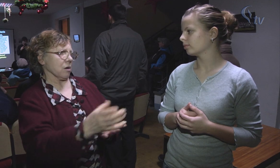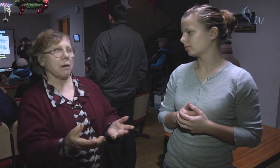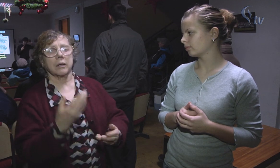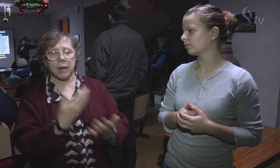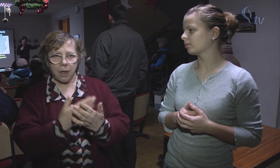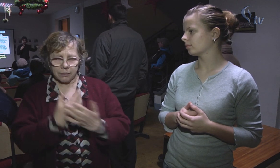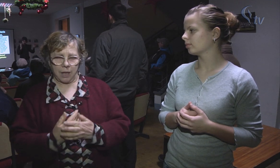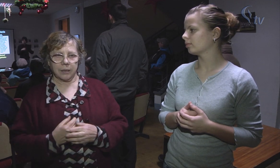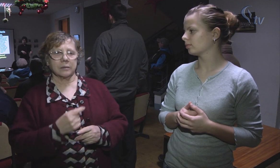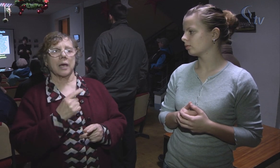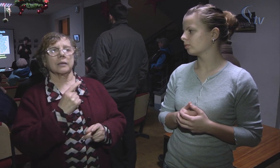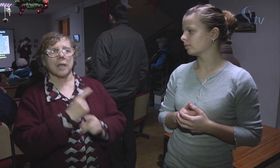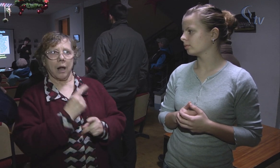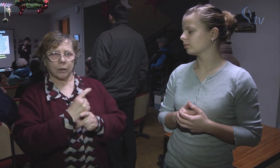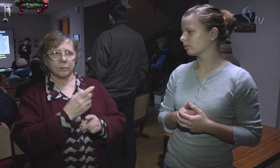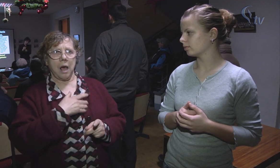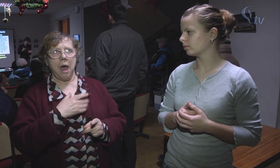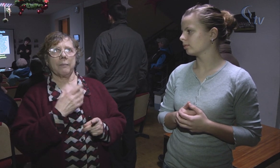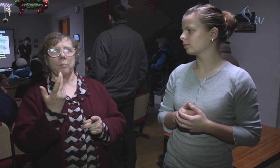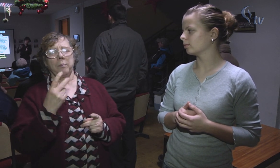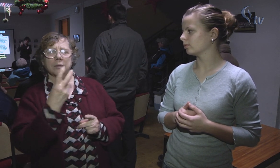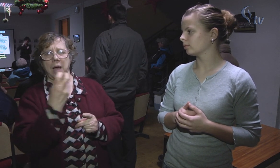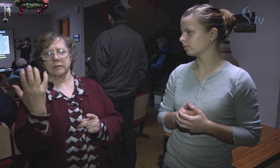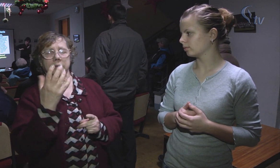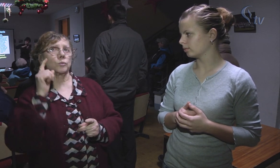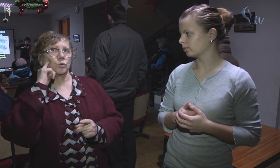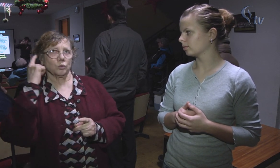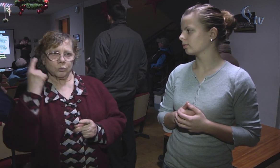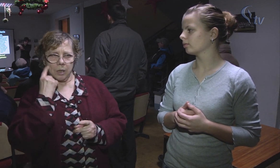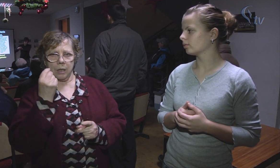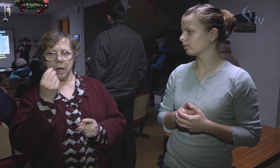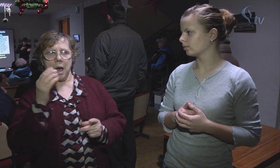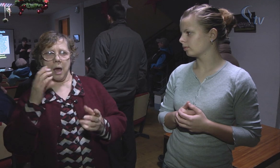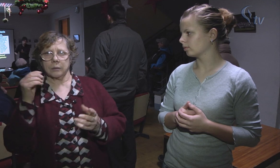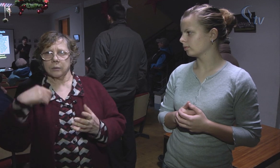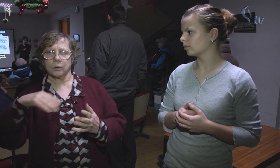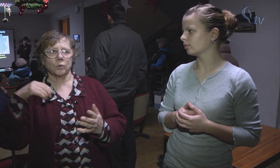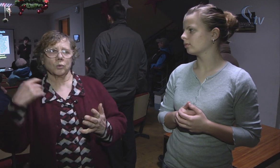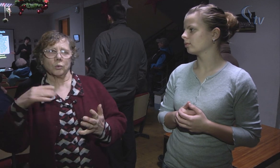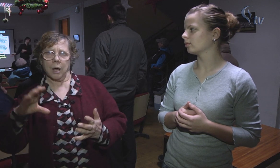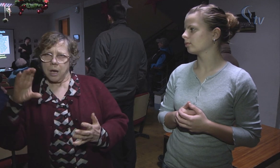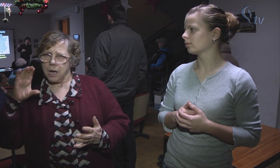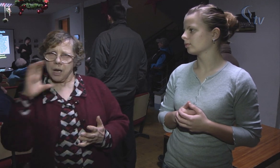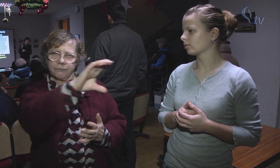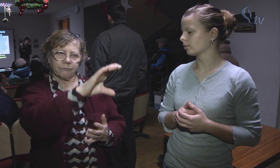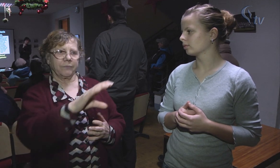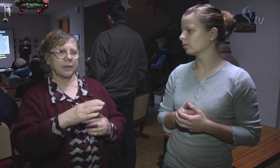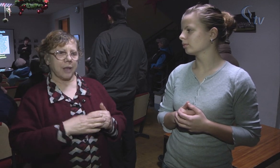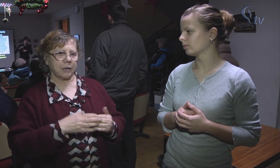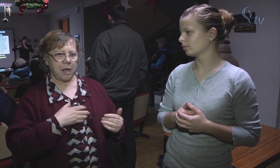Näiteks Tartus elab umbes 250 kurti ja seal on tõlketeenusele eraldatav summa väga suur. Tallinnas